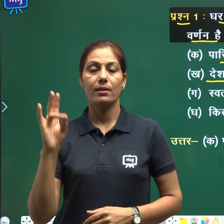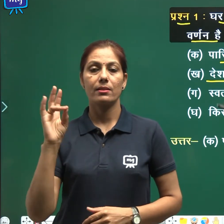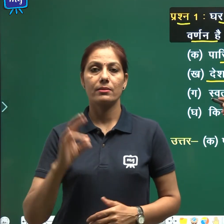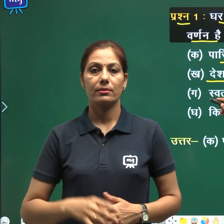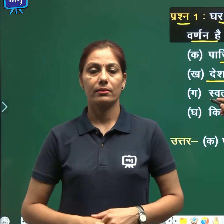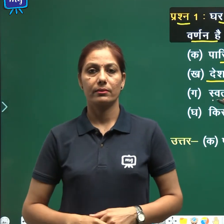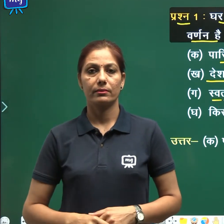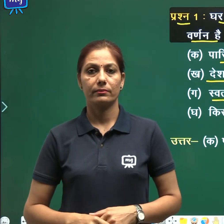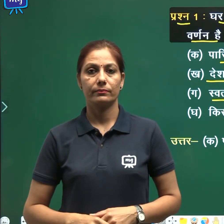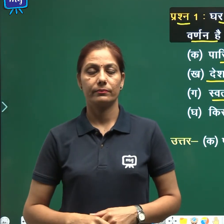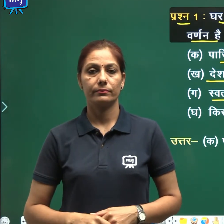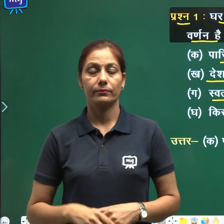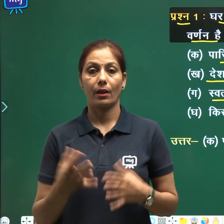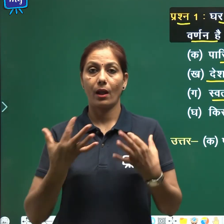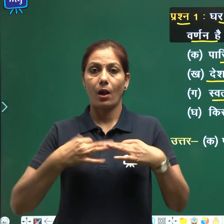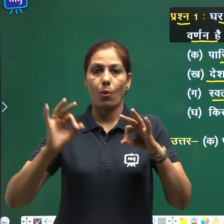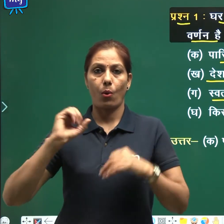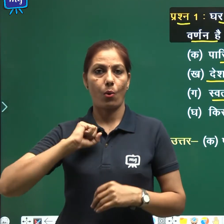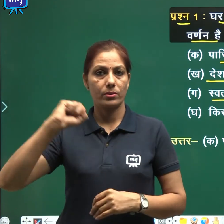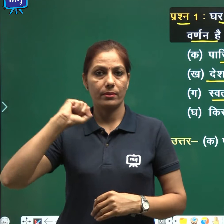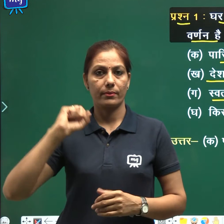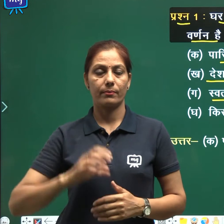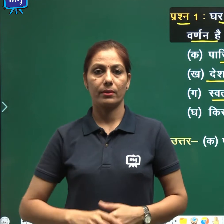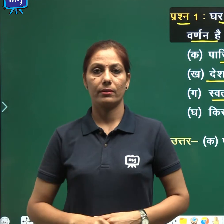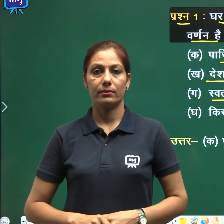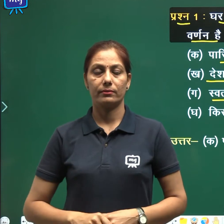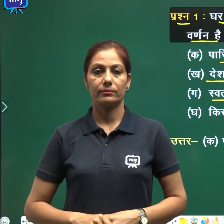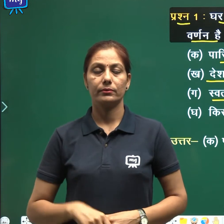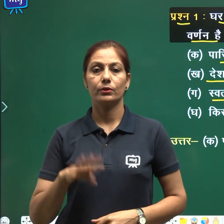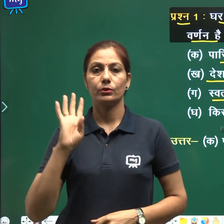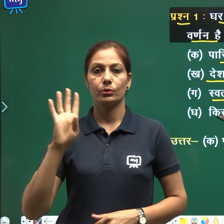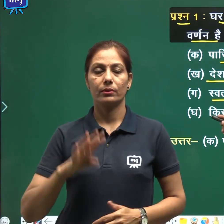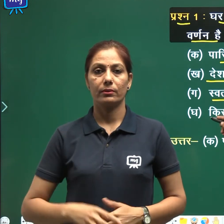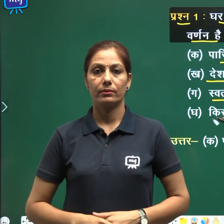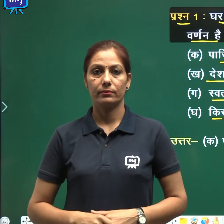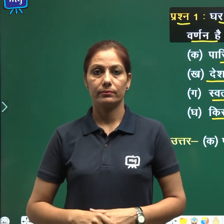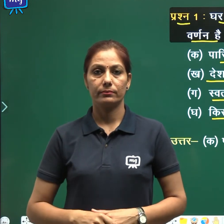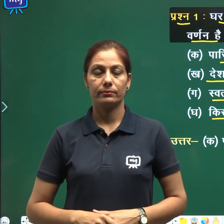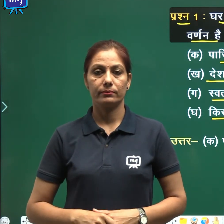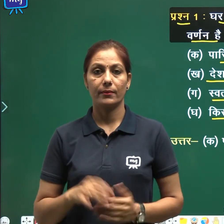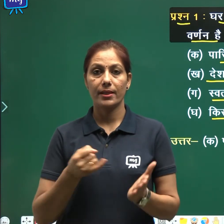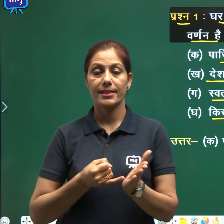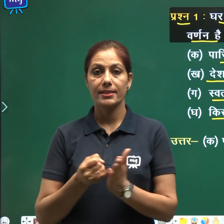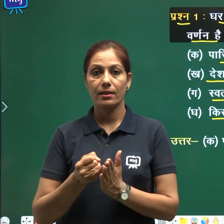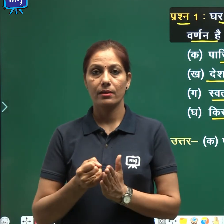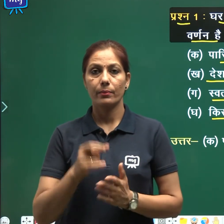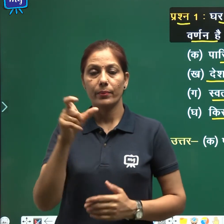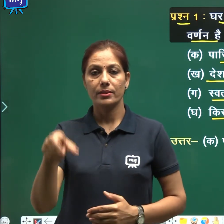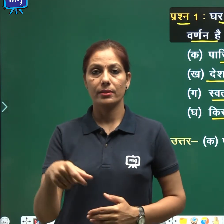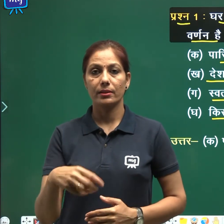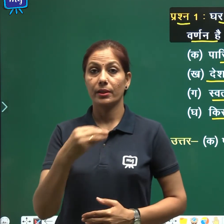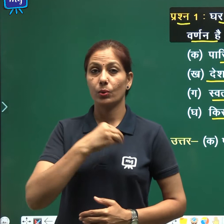तीसरा, स्वतंत्रता संग्राम का। चौथा, किसान की पीड़ा का।